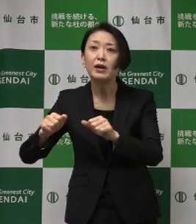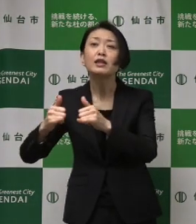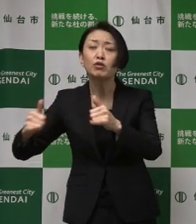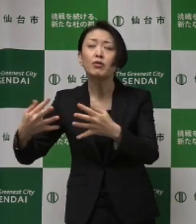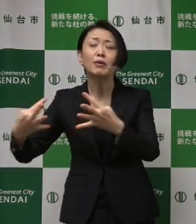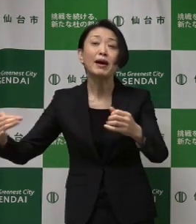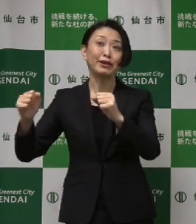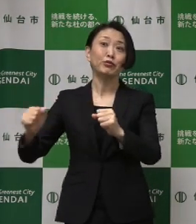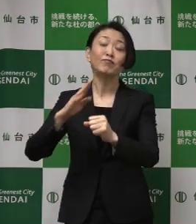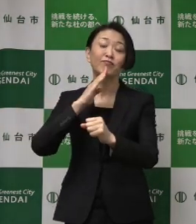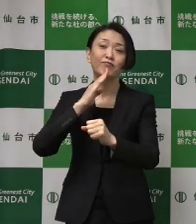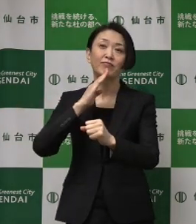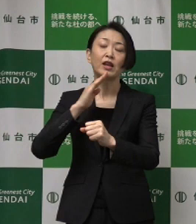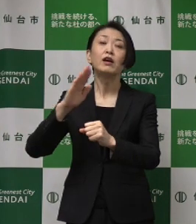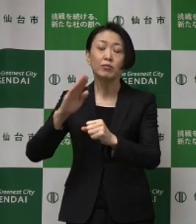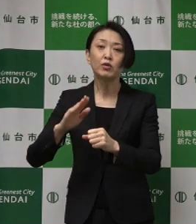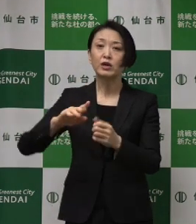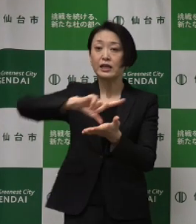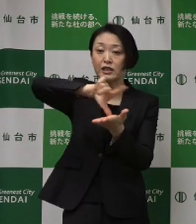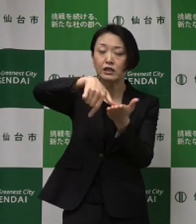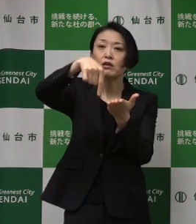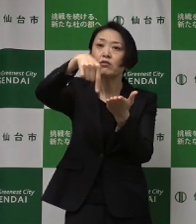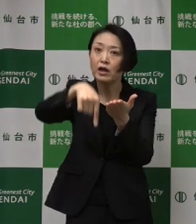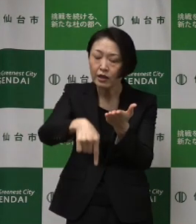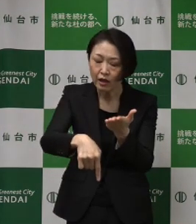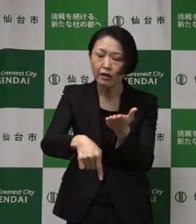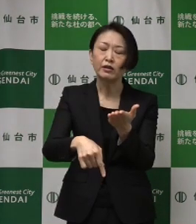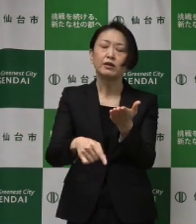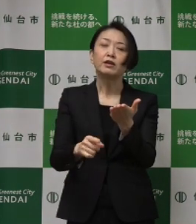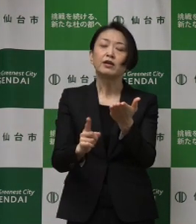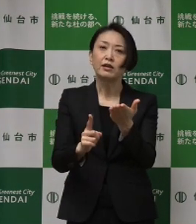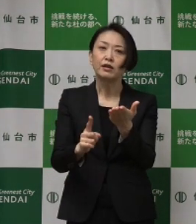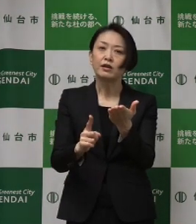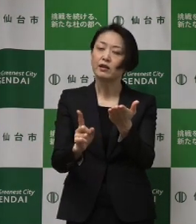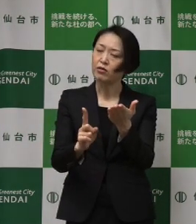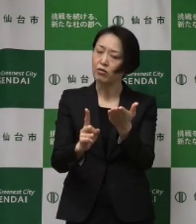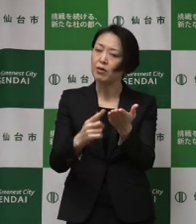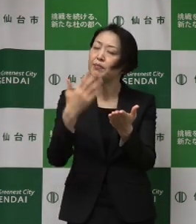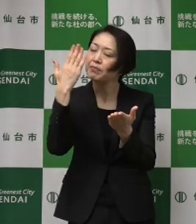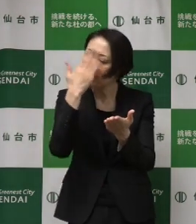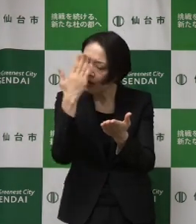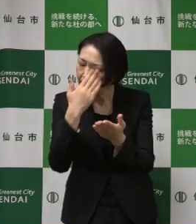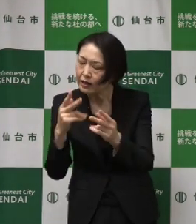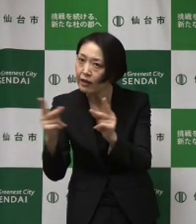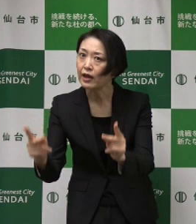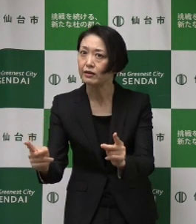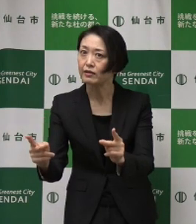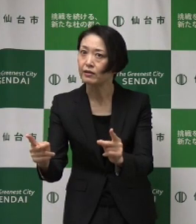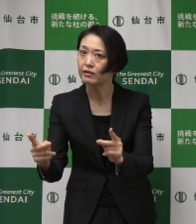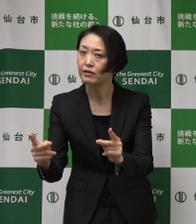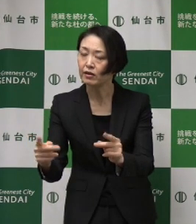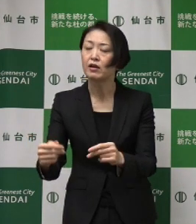っしゃるわけですけれども、今地域の中で、顕在化している課題、あるいは潜在